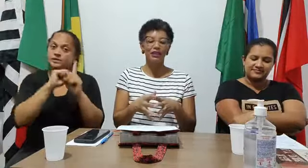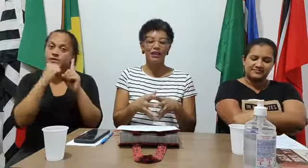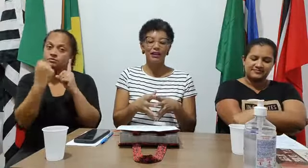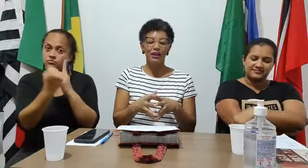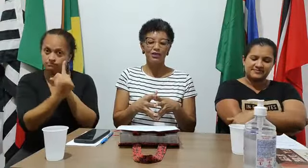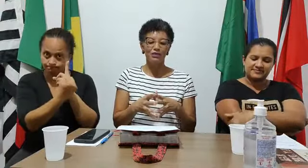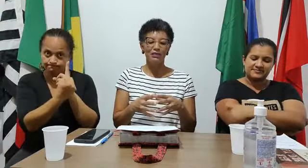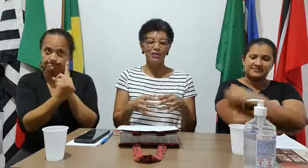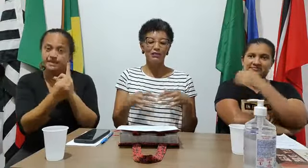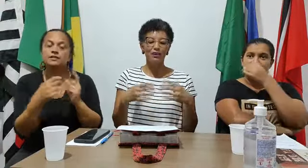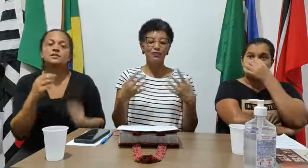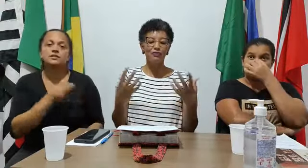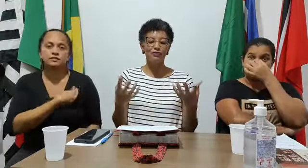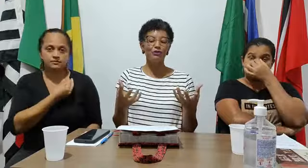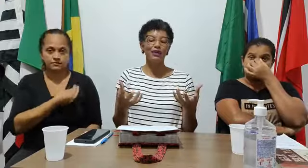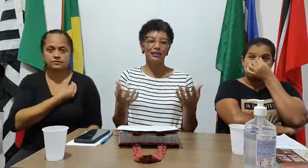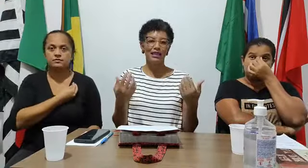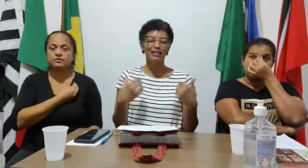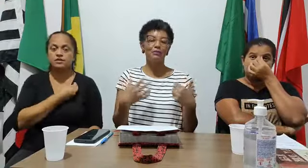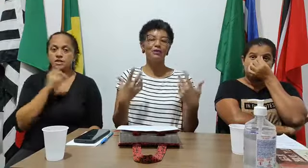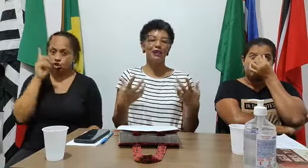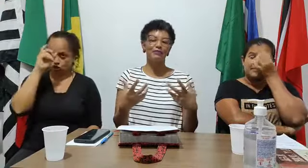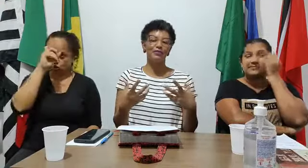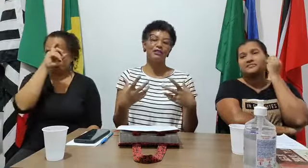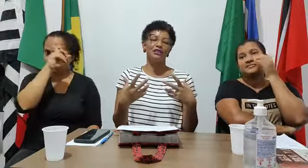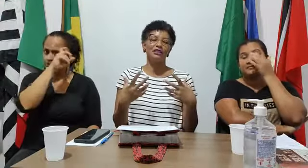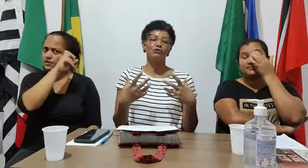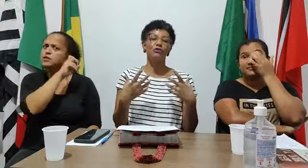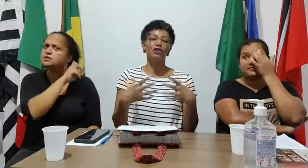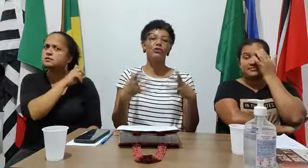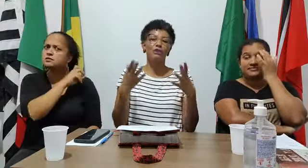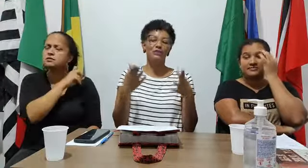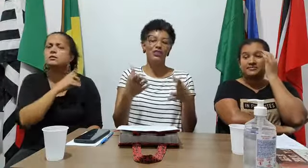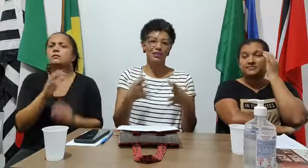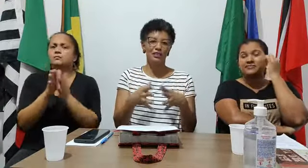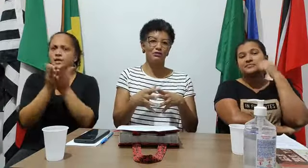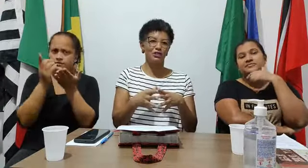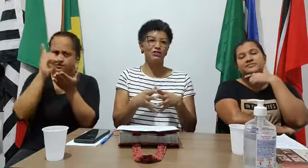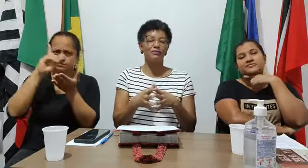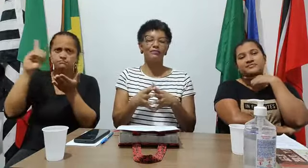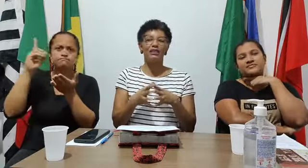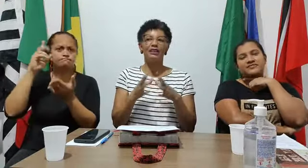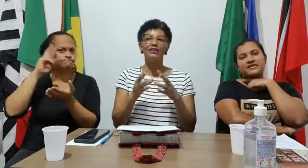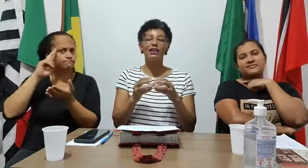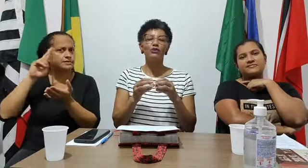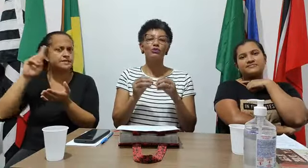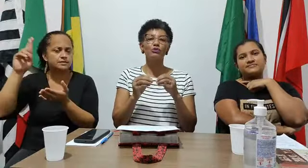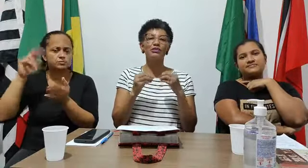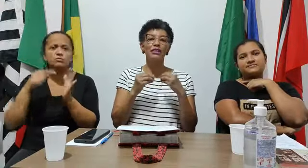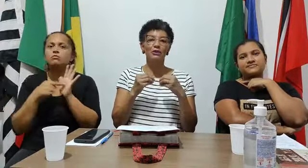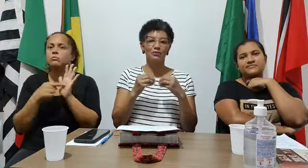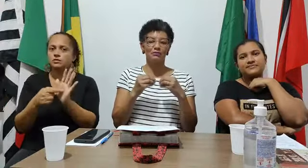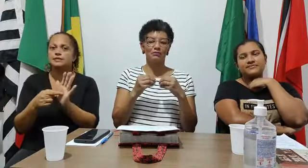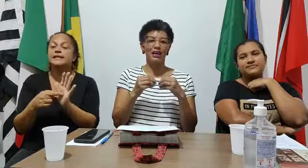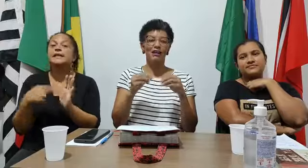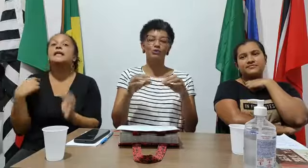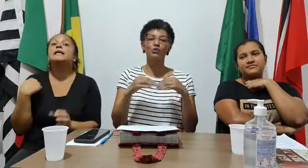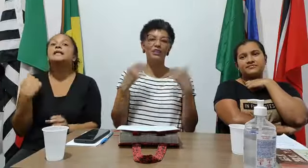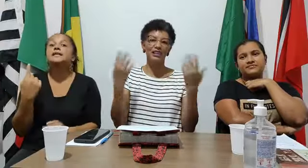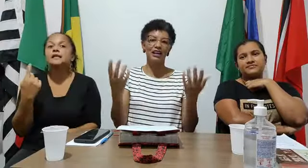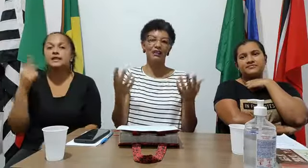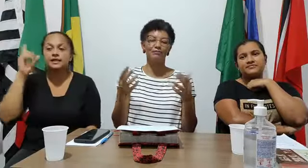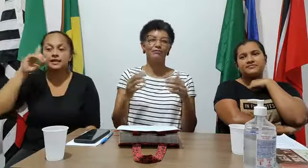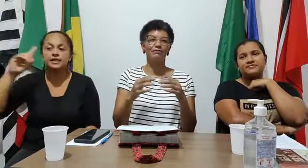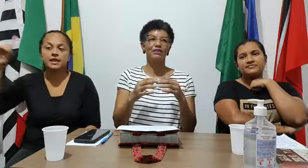vivemos, eu acho que uma das maiores dificuldades, e essa é a palavra do Senhor para você nesta noite. Deus nos deu, ao